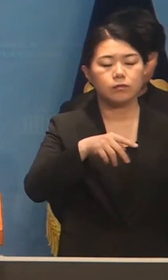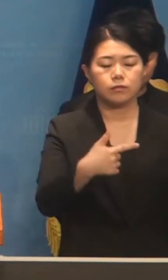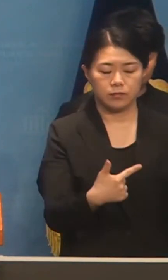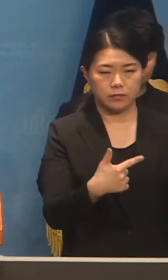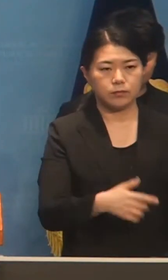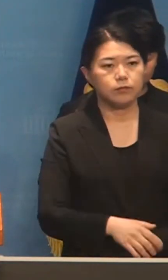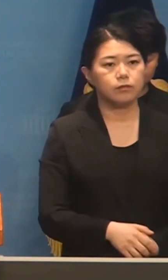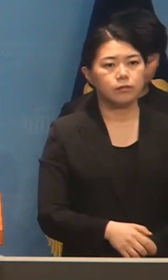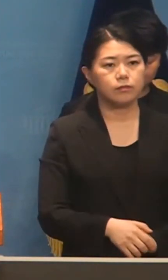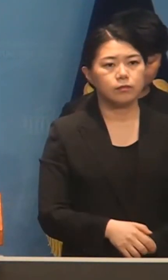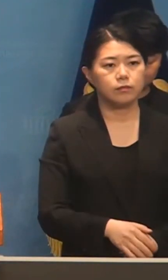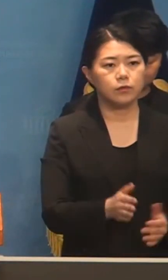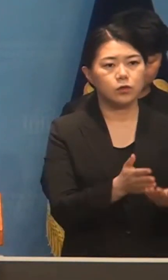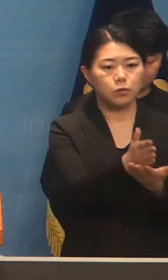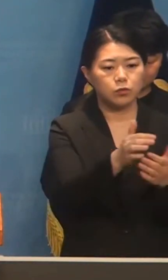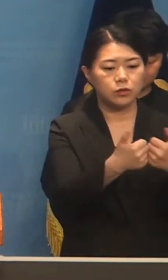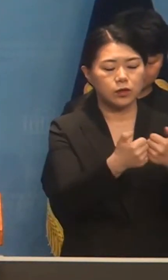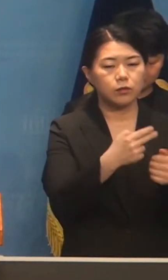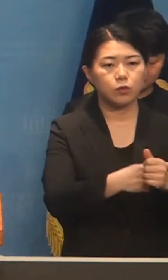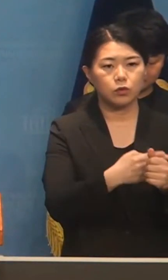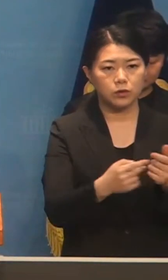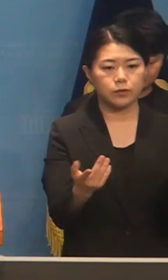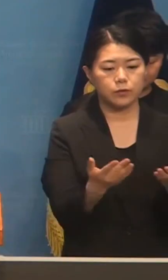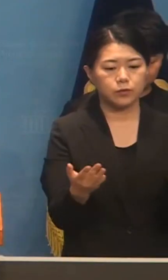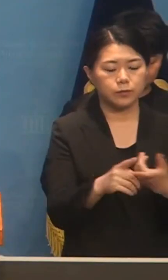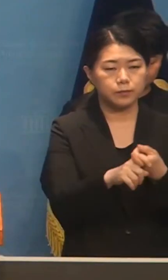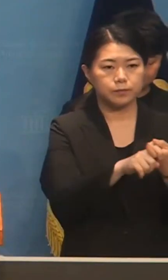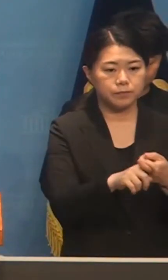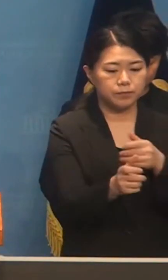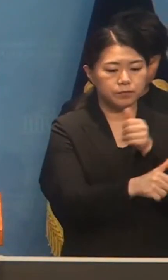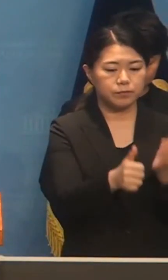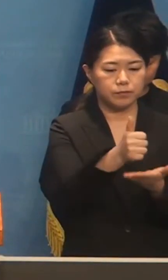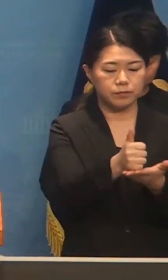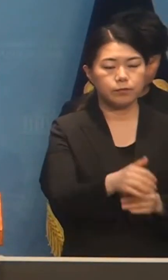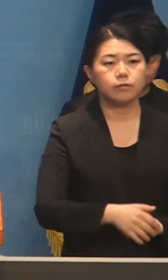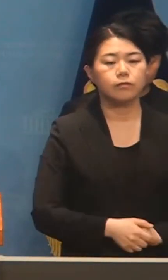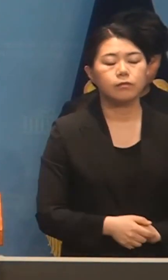이강찬 전문 3단교사노조 위원장님 오셨습니다.